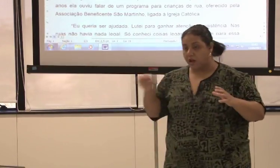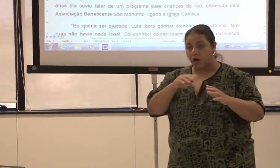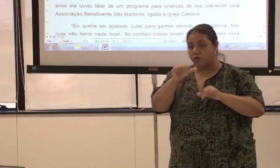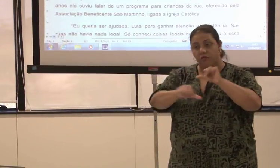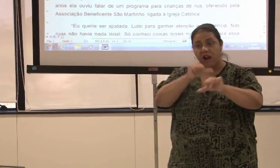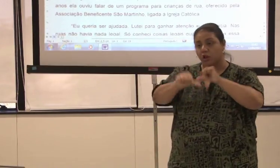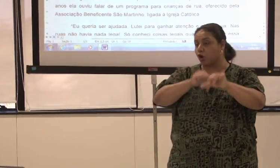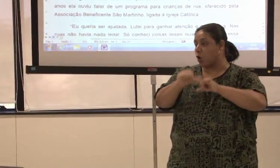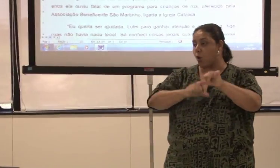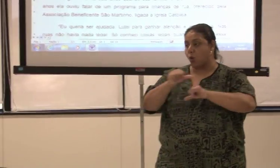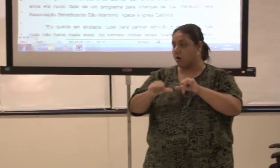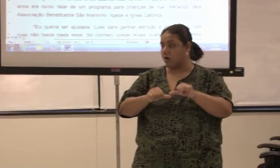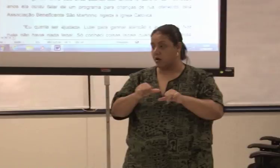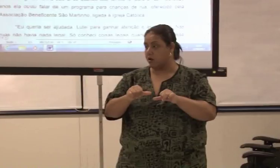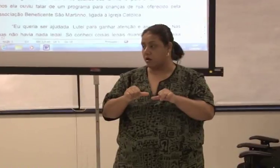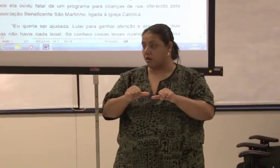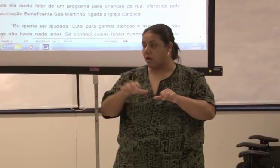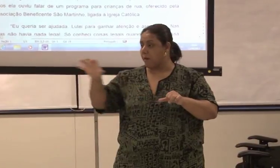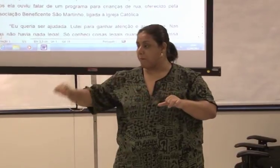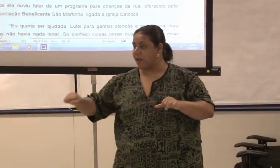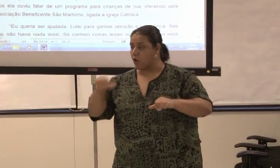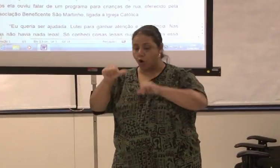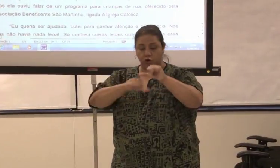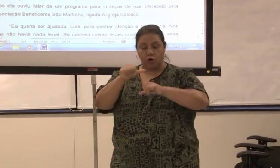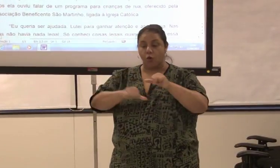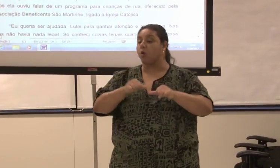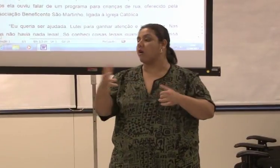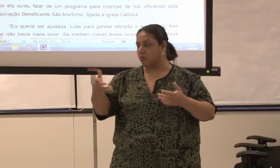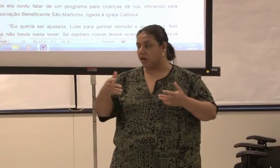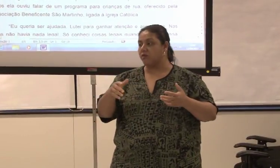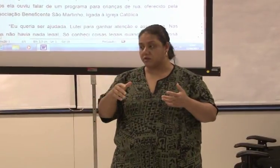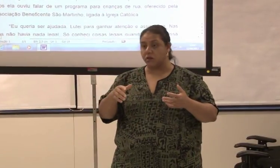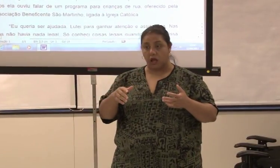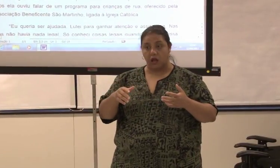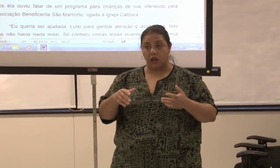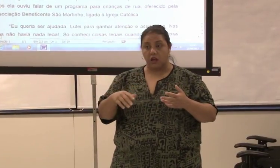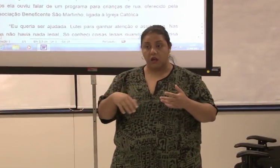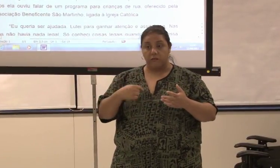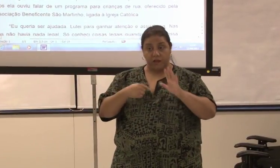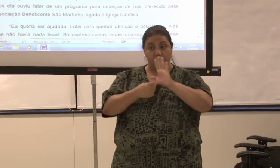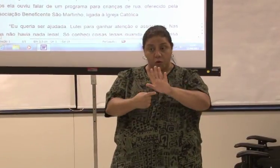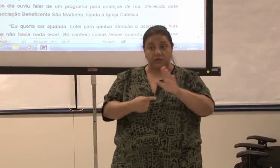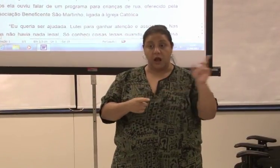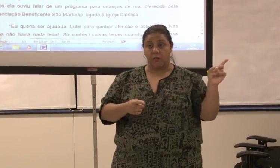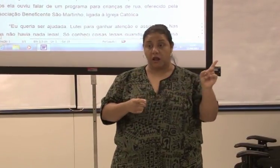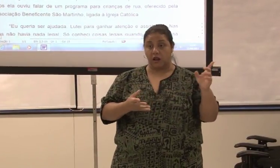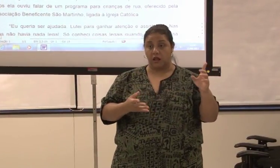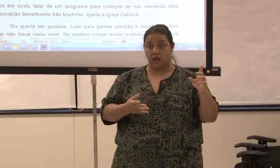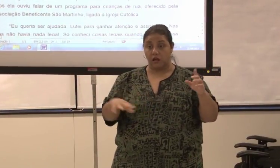Eu não tenho que falar trocou. Pegou, trocou. Eu tenho que fazer o quê? Tem que mostrar para ele.